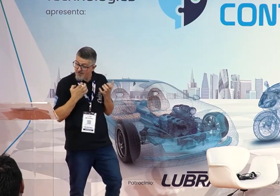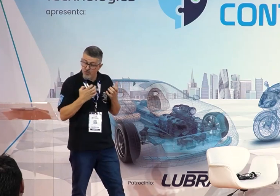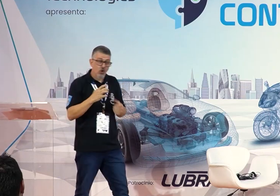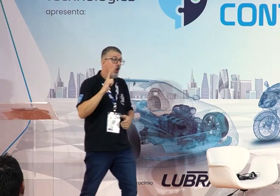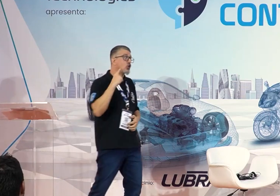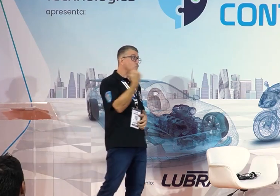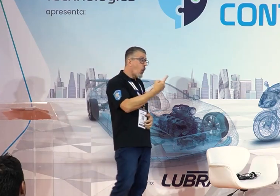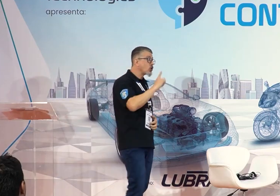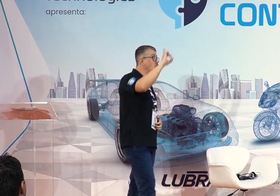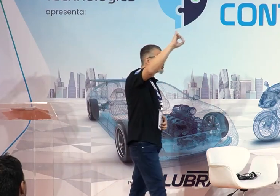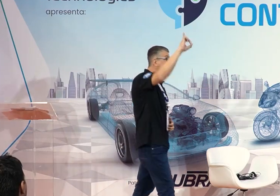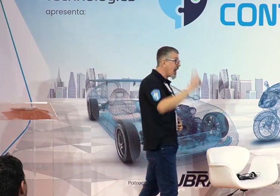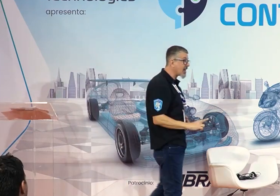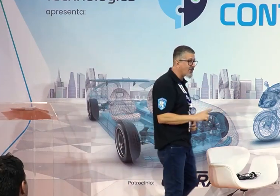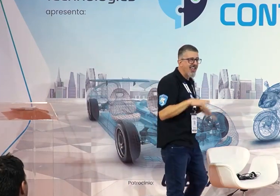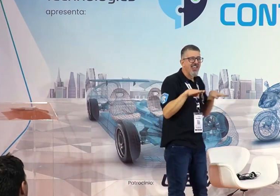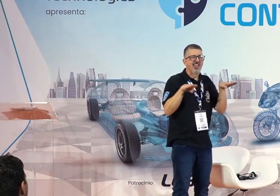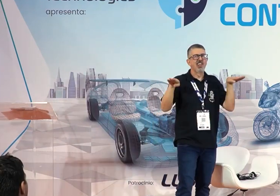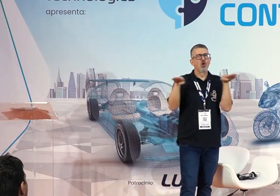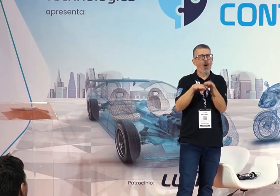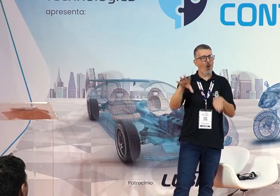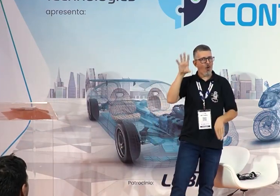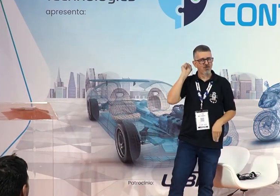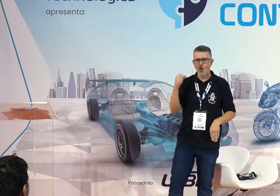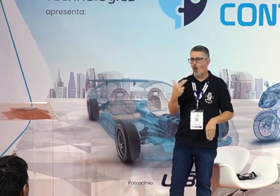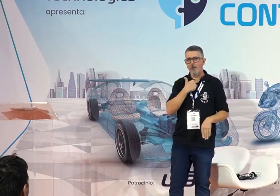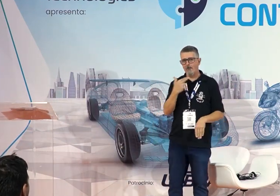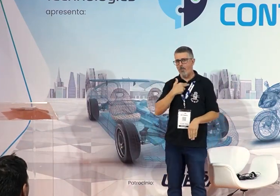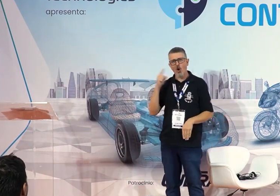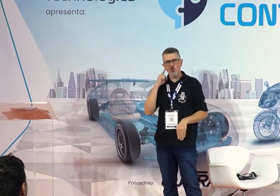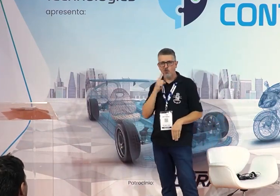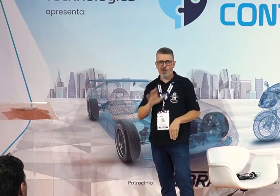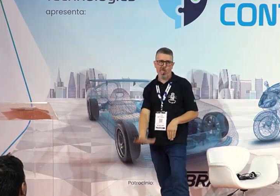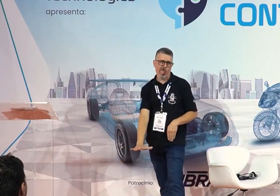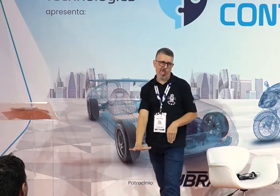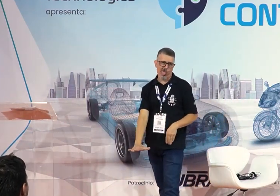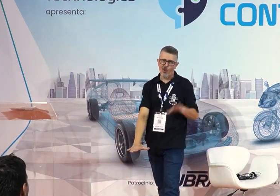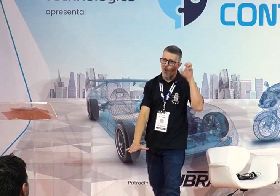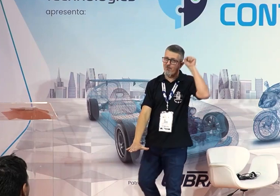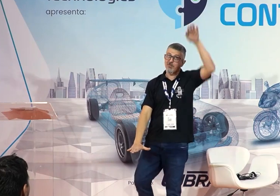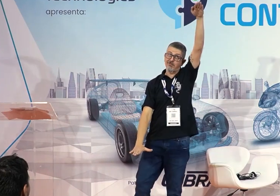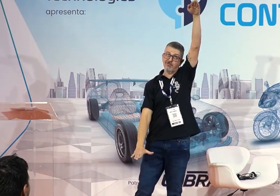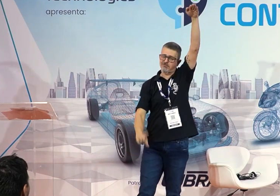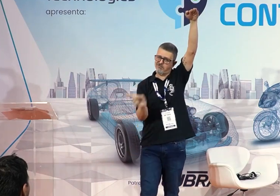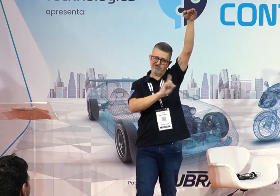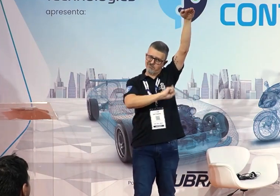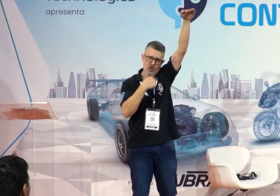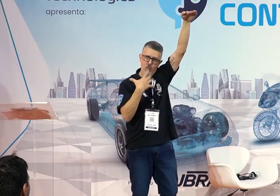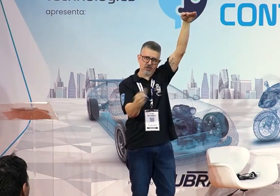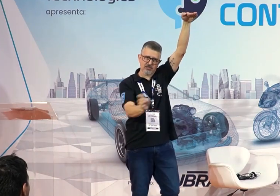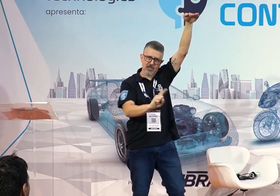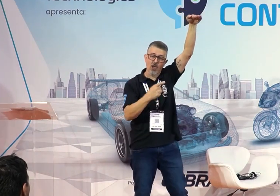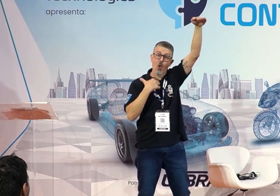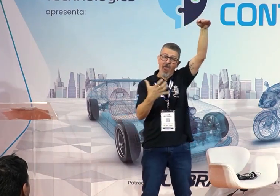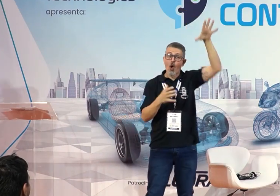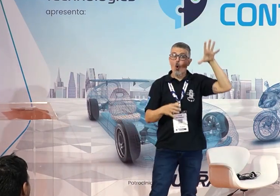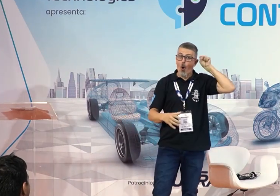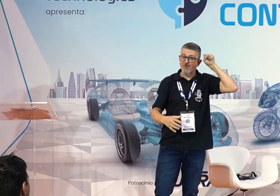nós queremos que tem o direito de igualdade igualdade do ouvinte o ouvinte não pode não é mais que